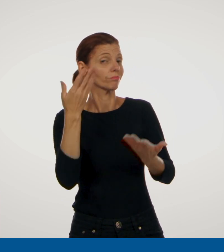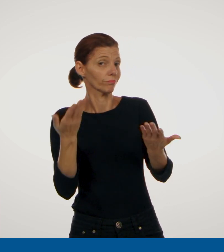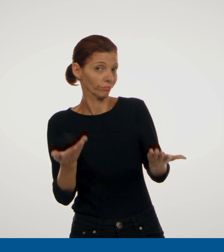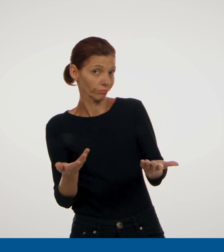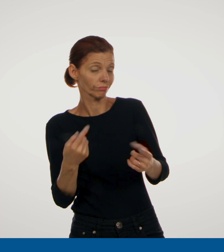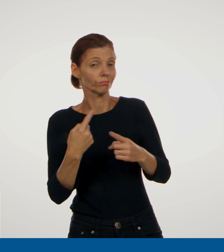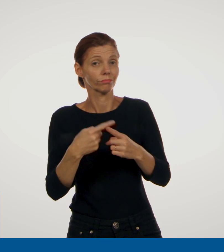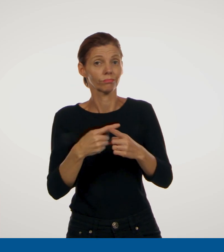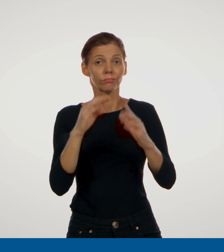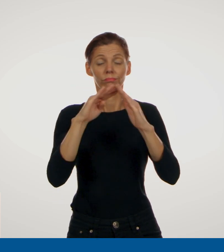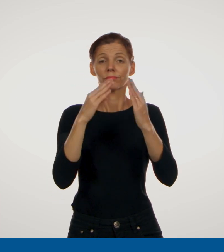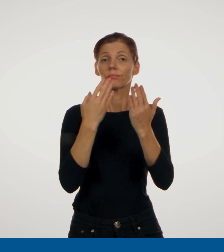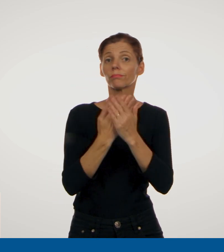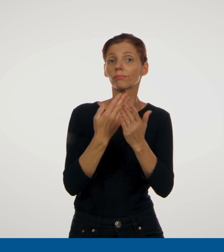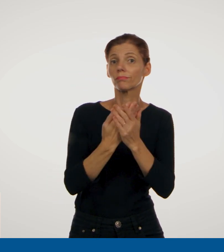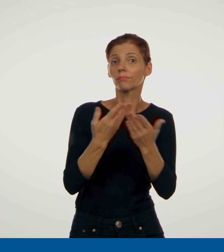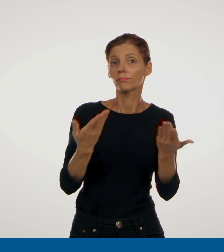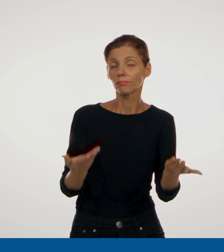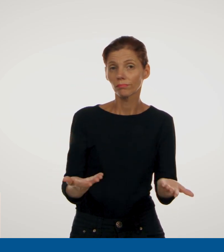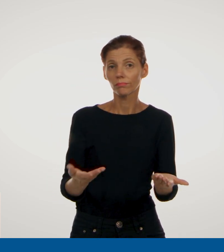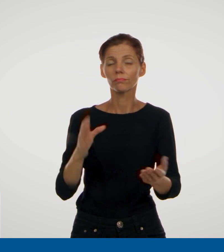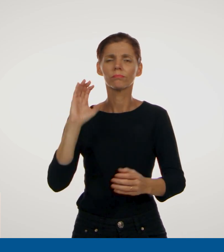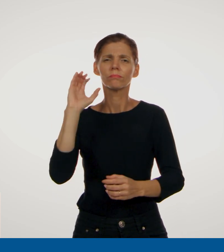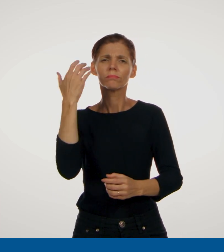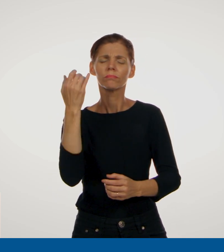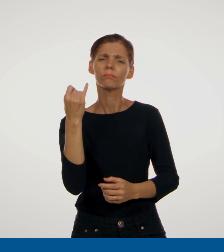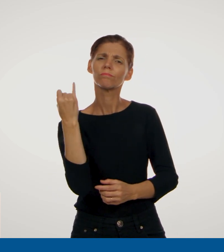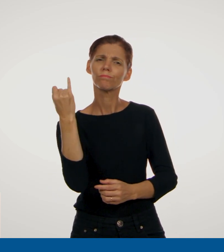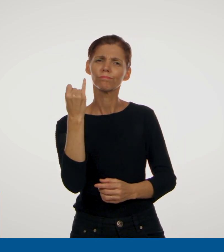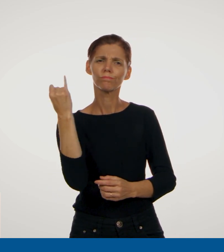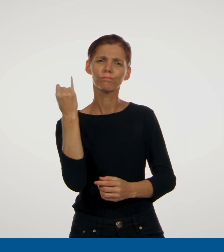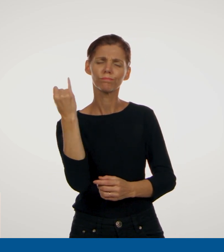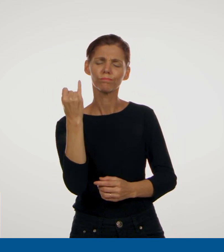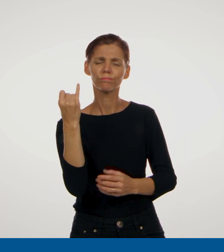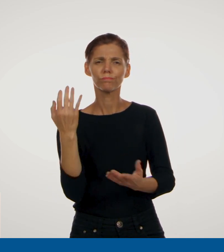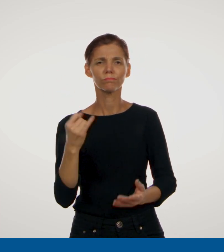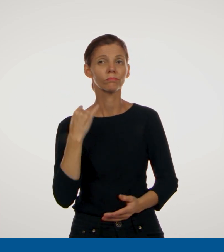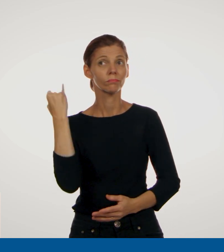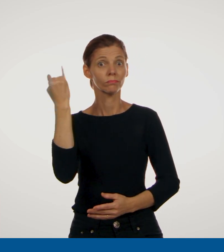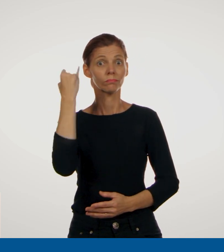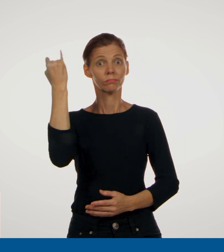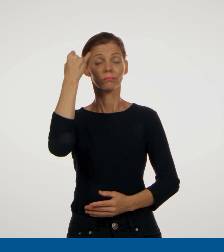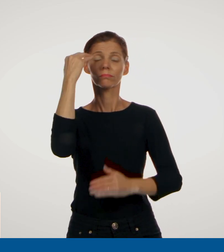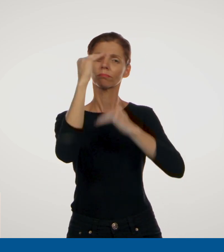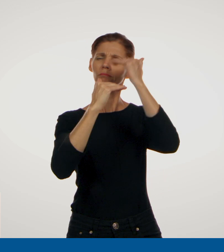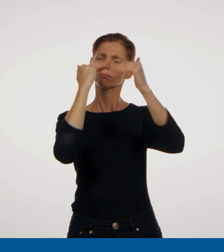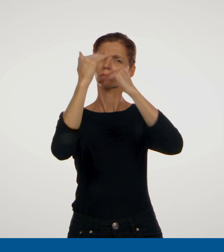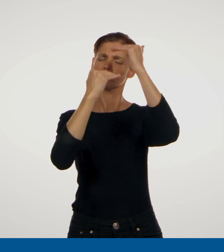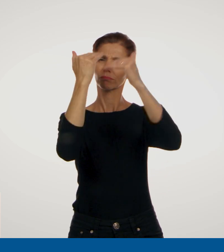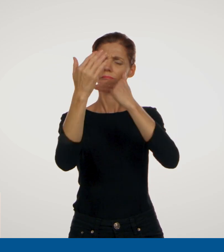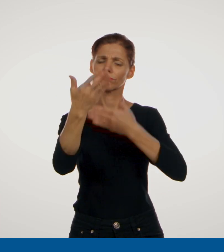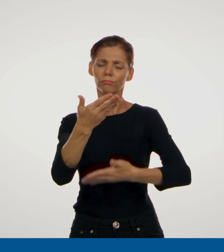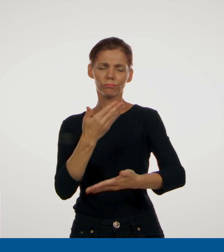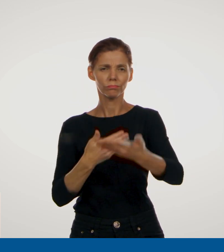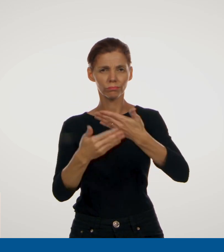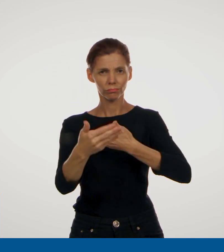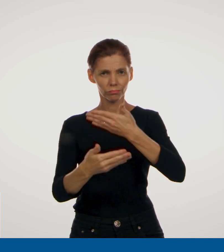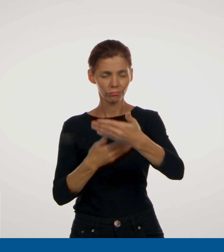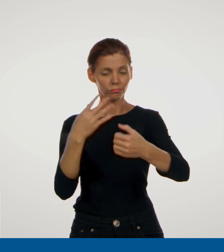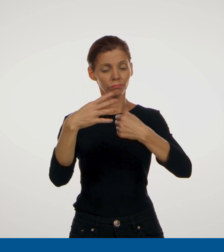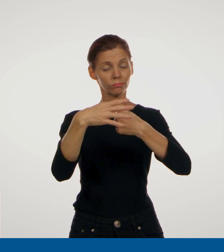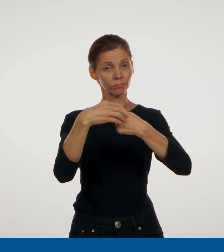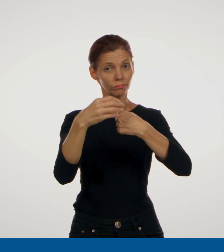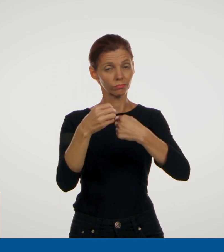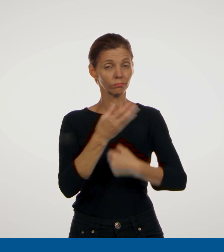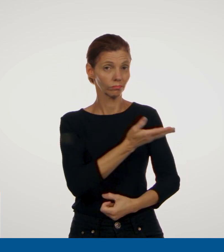indivíduo, porque a escola é considerada como a instituição social mais importante no processo de mediação